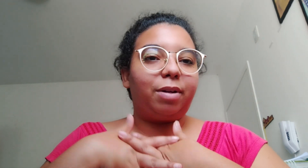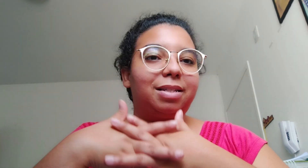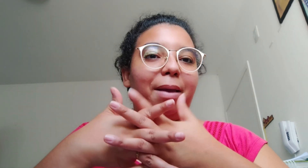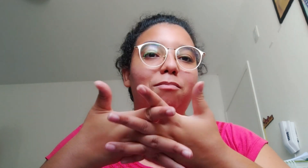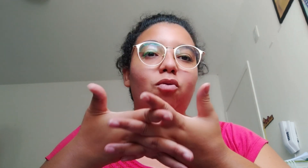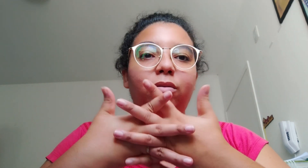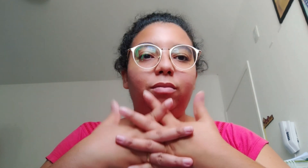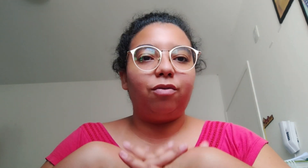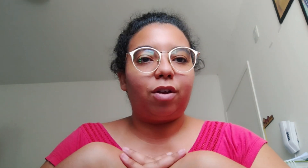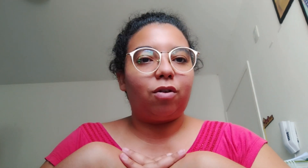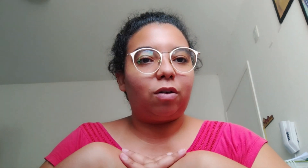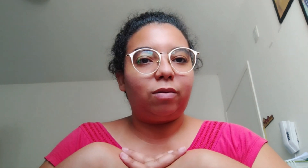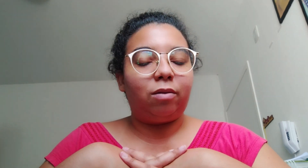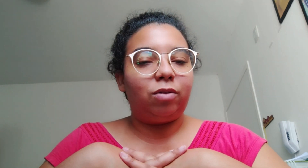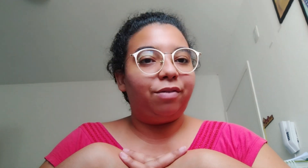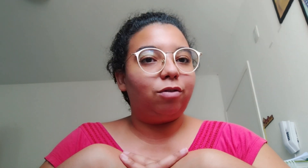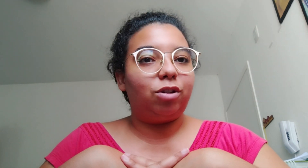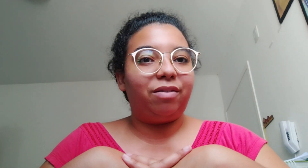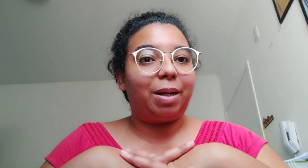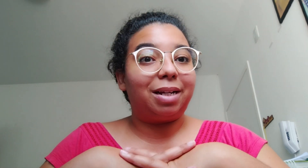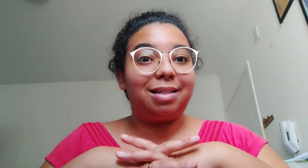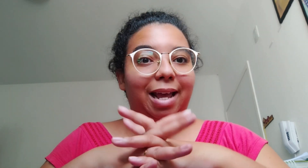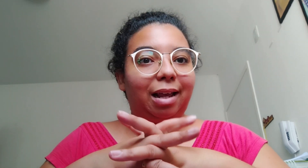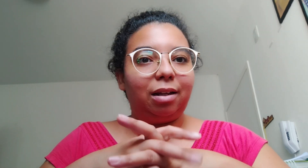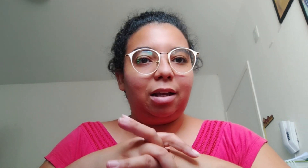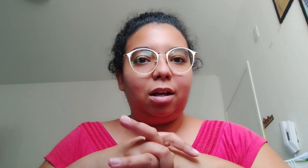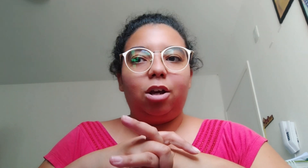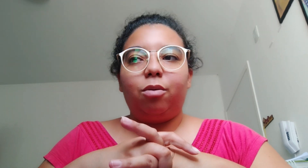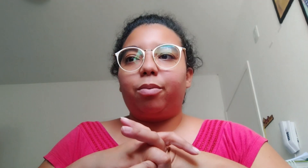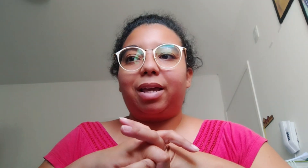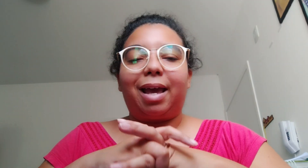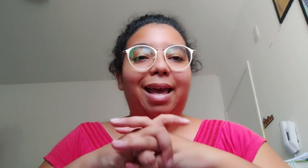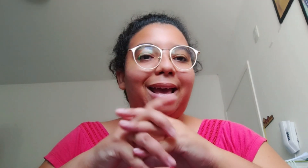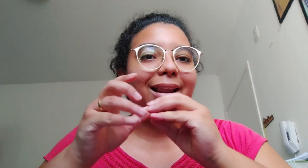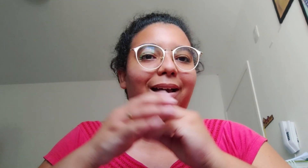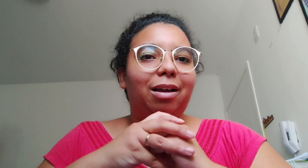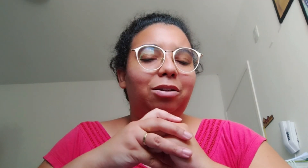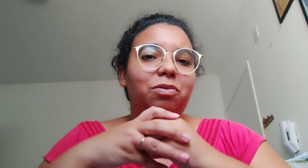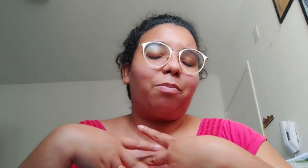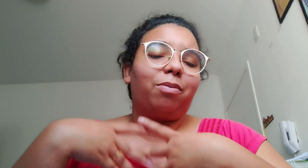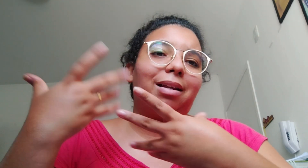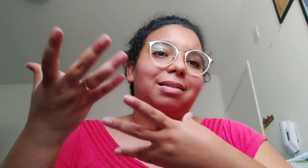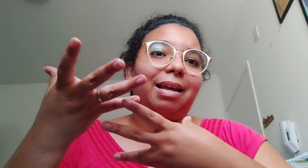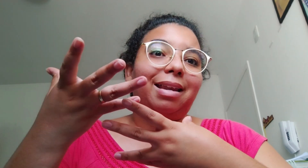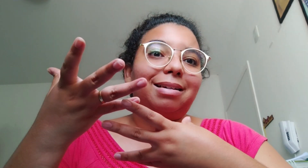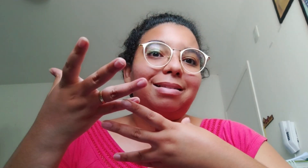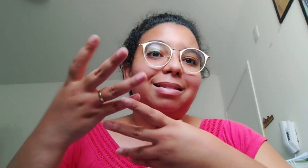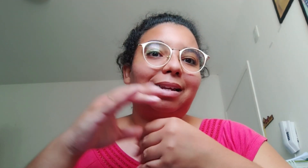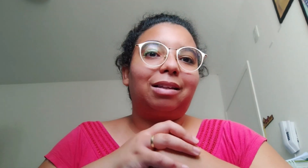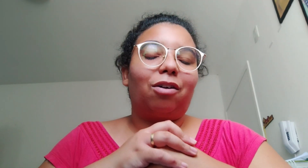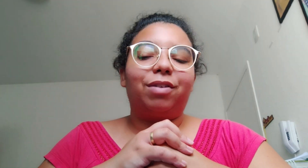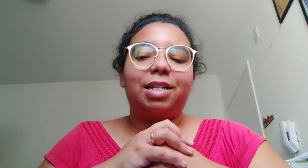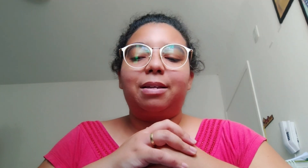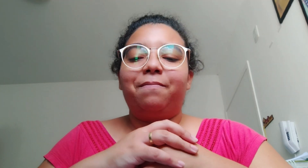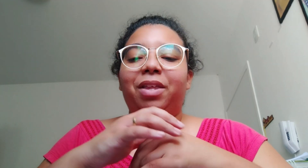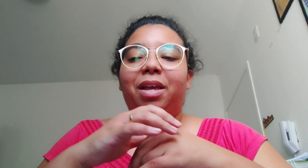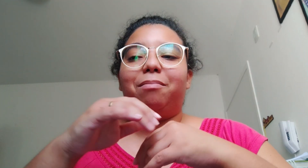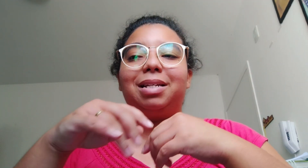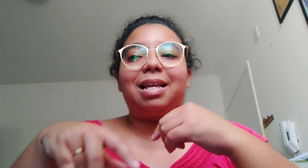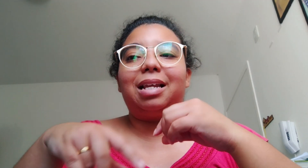Libras é muito inferior ao nível de Libras dela, porque ela, eu não sei por ela ser criança, né, talvez, mas ela